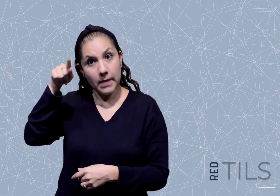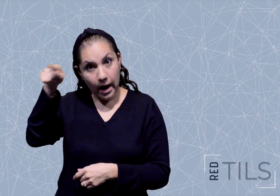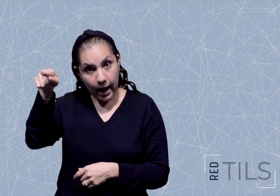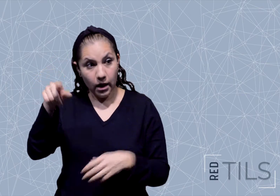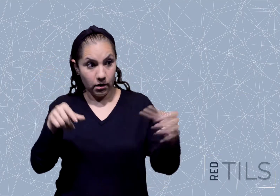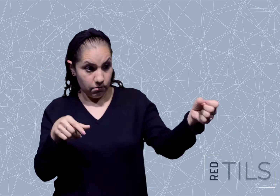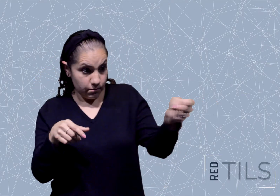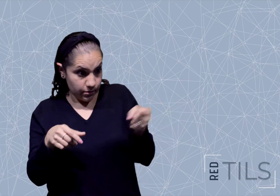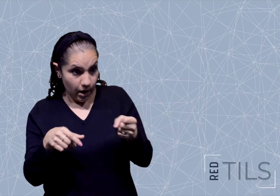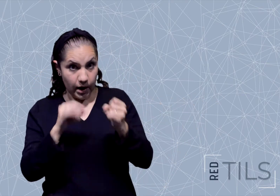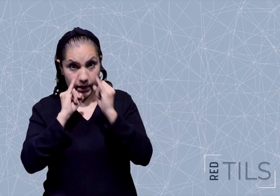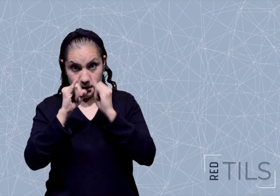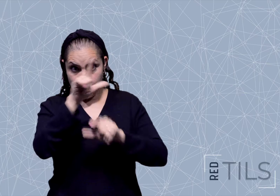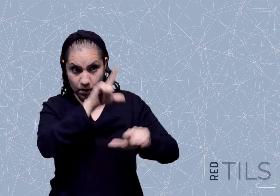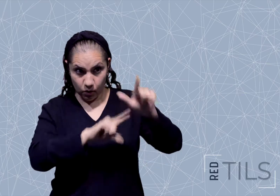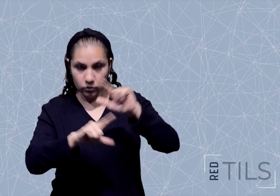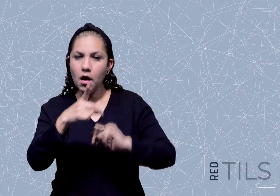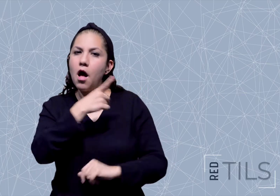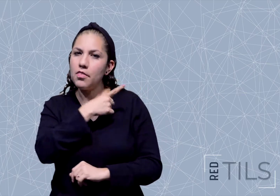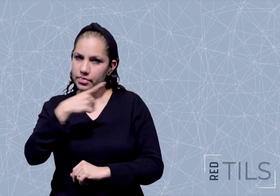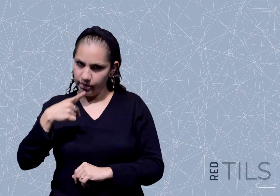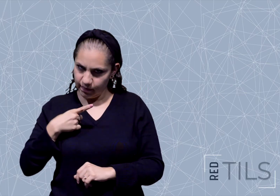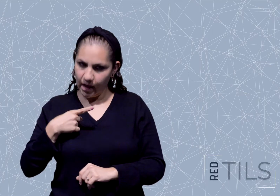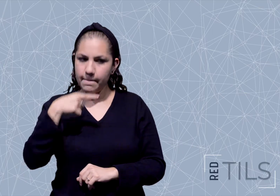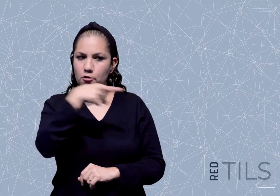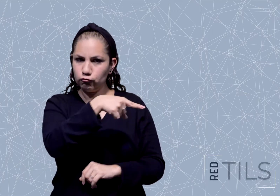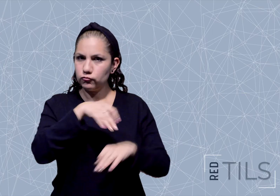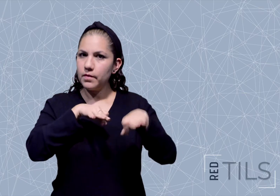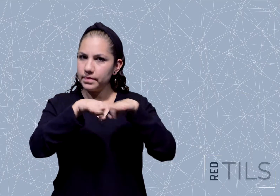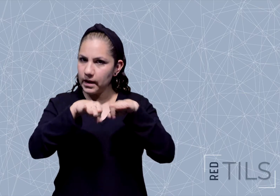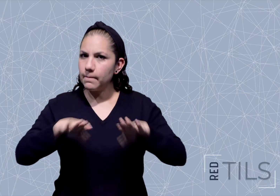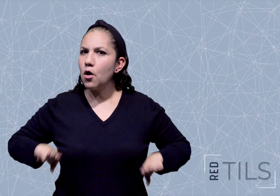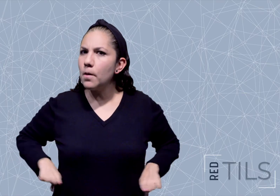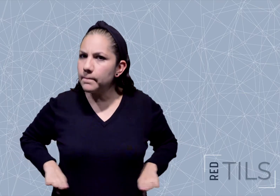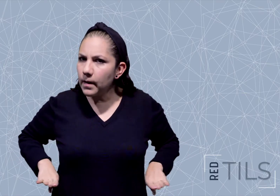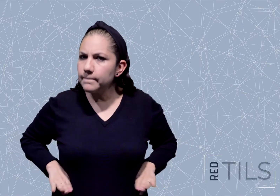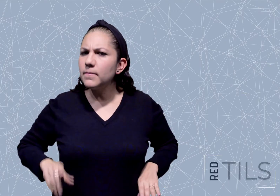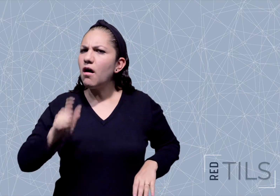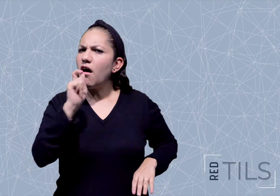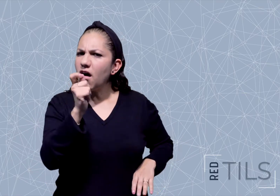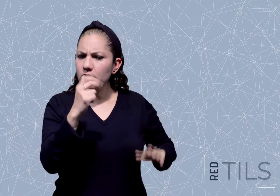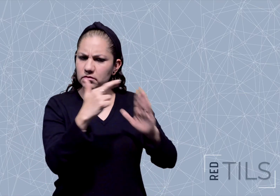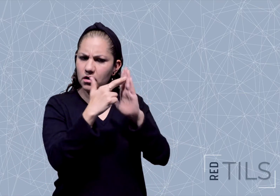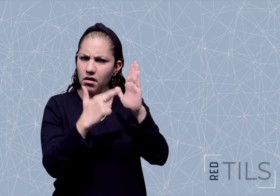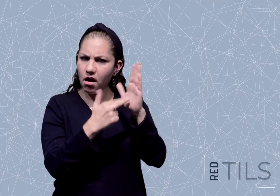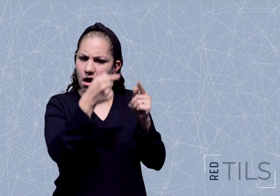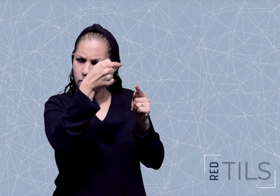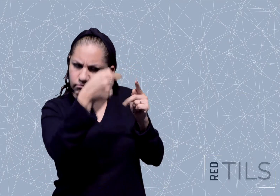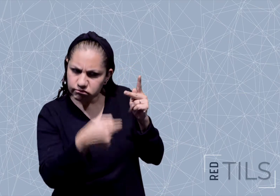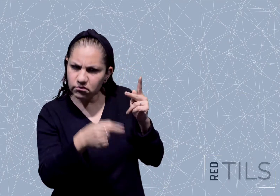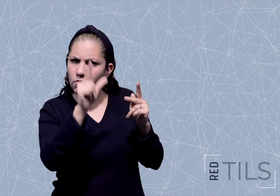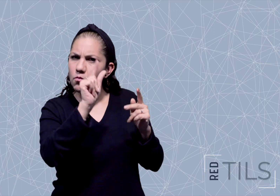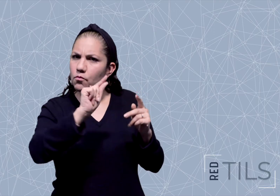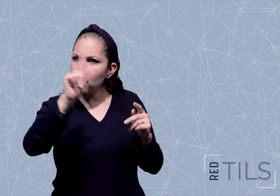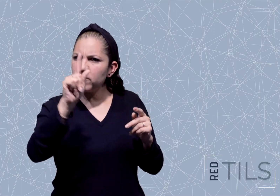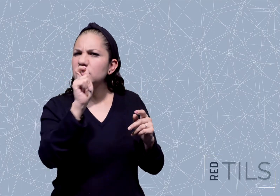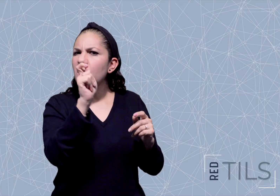Estos acuerdos aseguran las condiciones de trabajo y una remuneración justa para